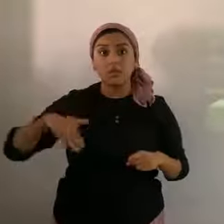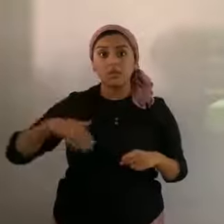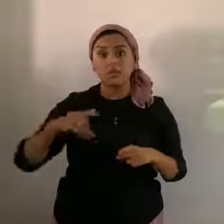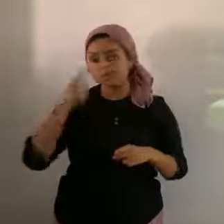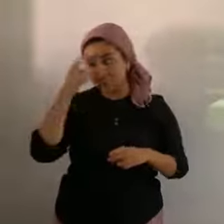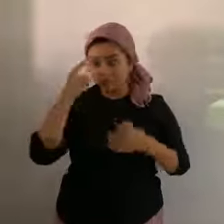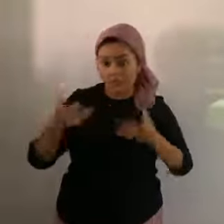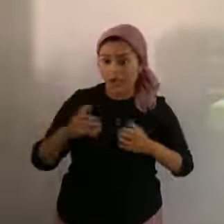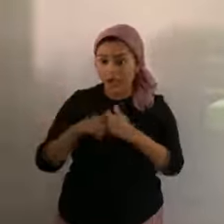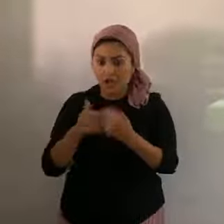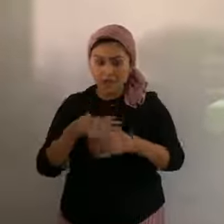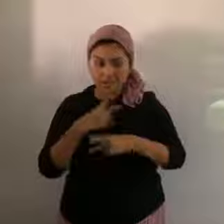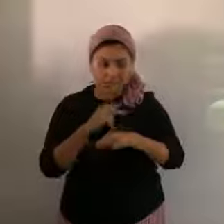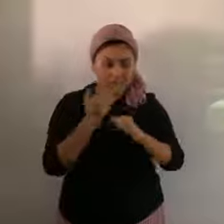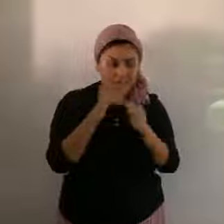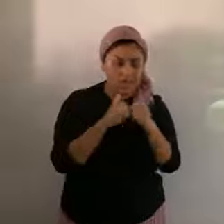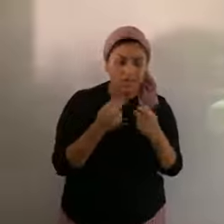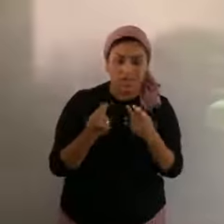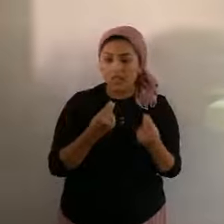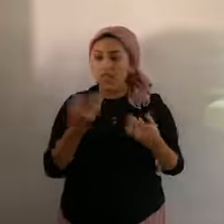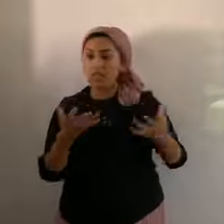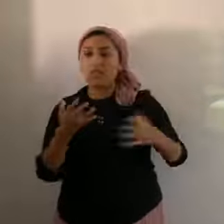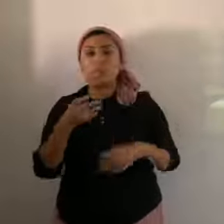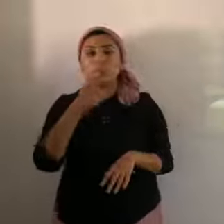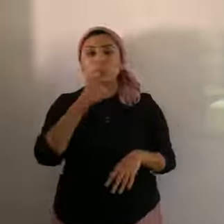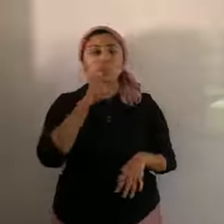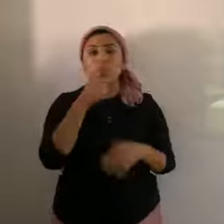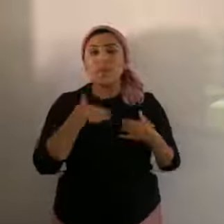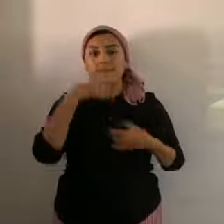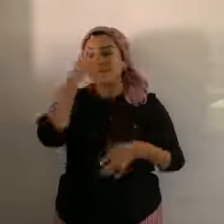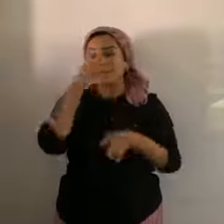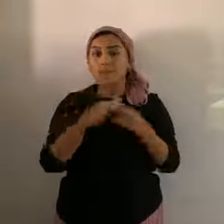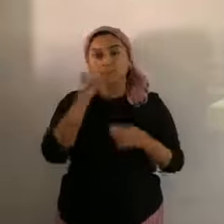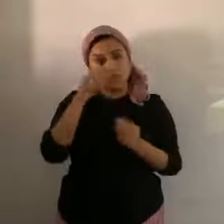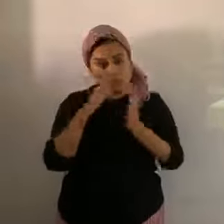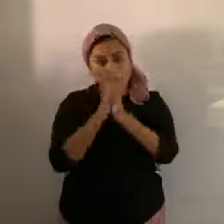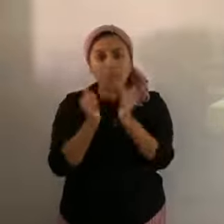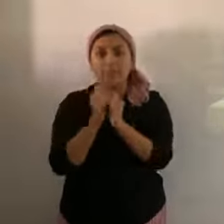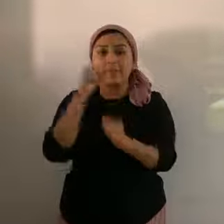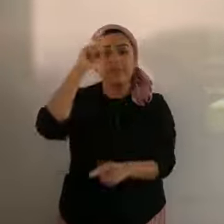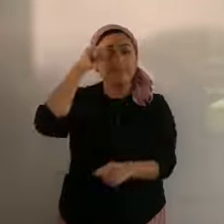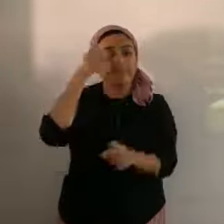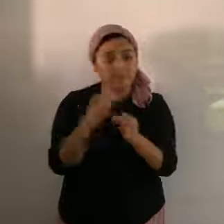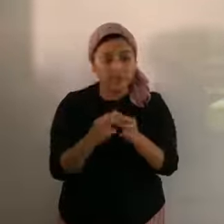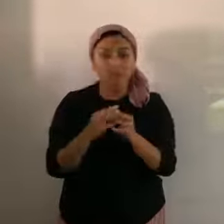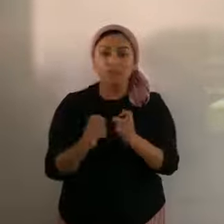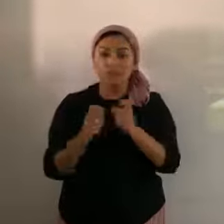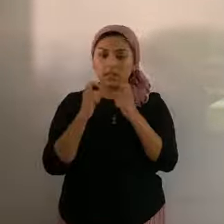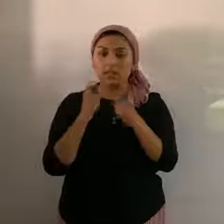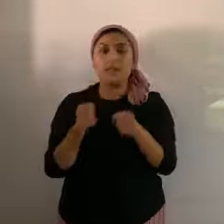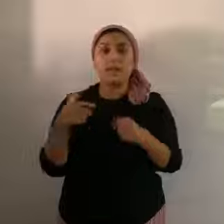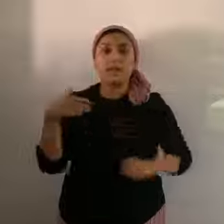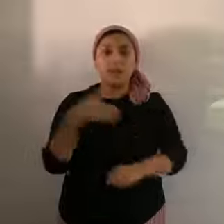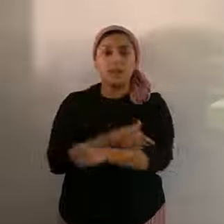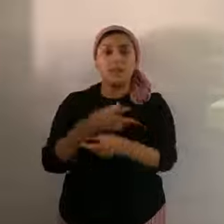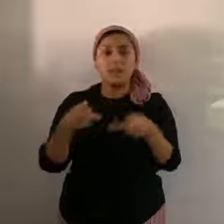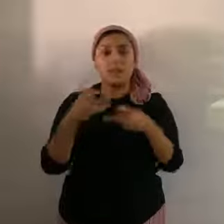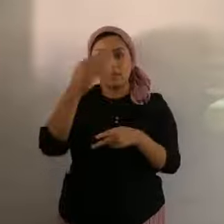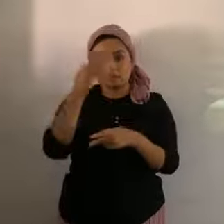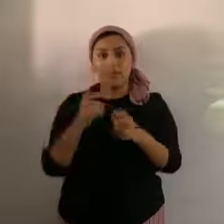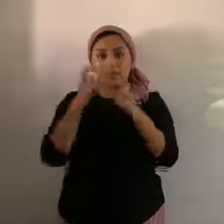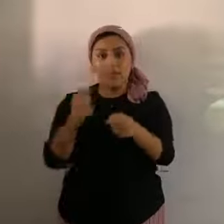dicen, bueno, es que ¿cómo guardo el Shabbat? Etcétera, es porque no han tenido fe. Tienes que orar con fe y da lugar al poder de Elohim y el Eterno